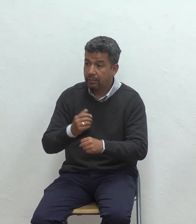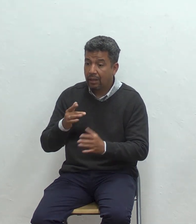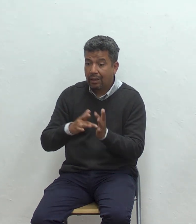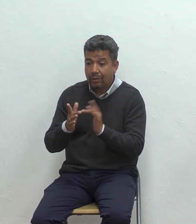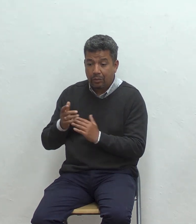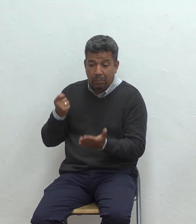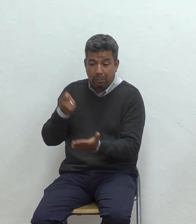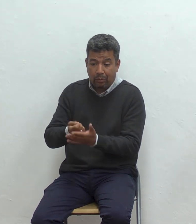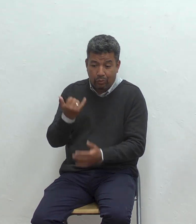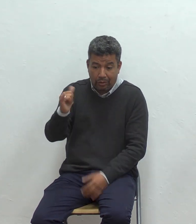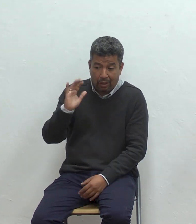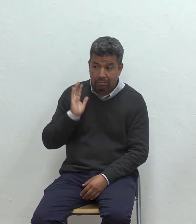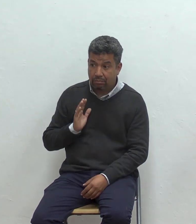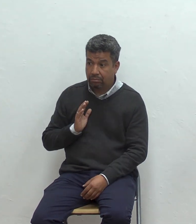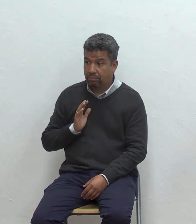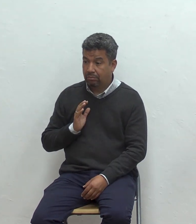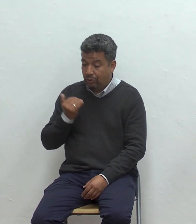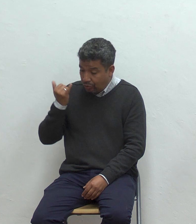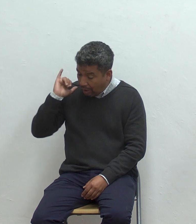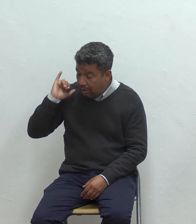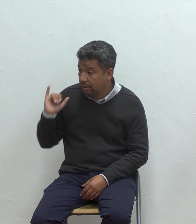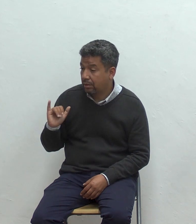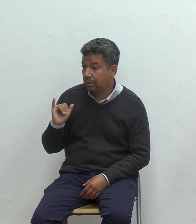pagó por nuestros pecados.